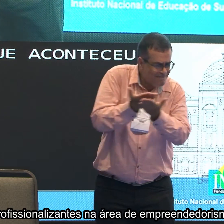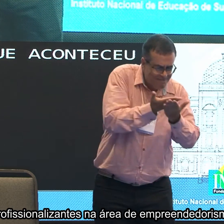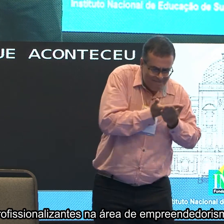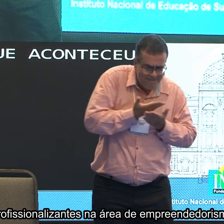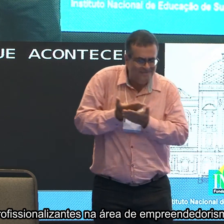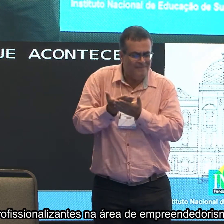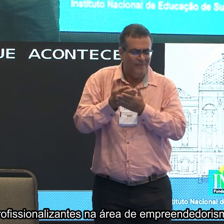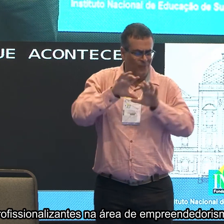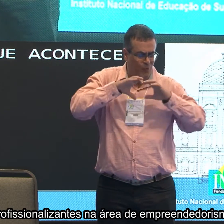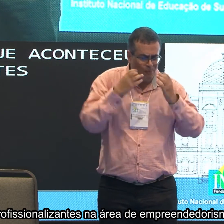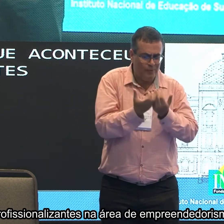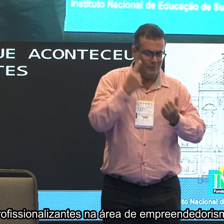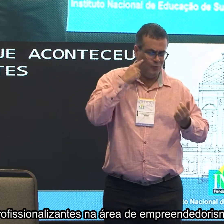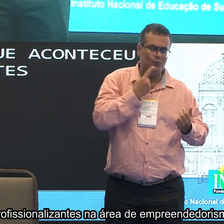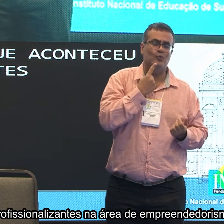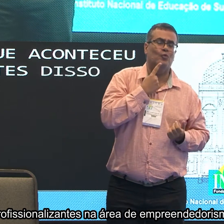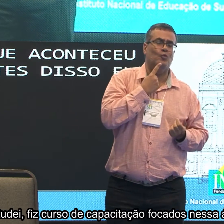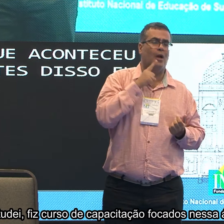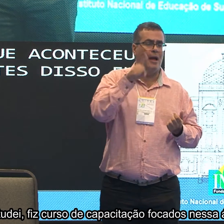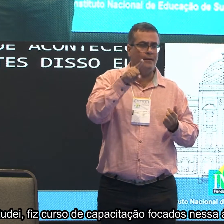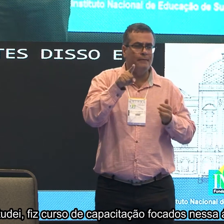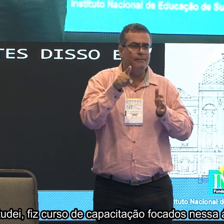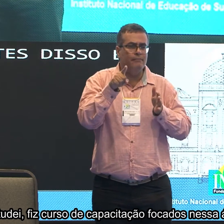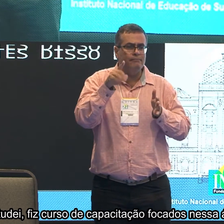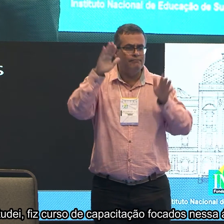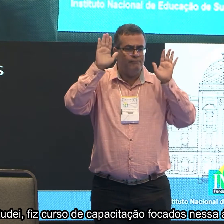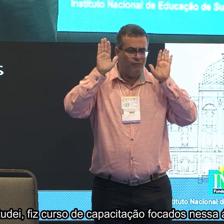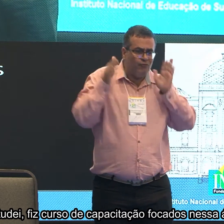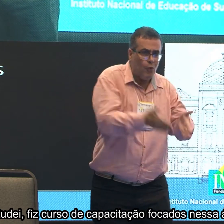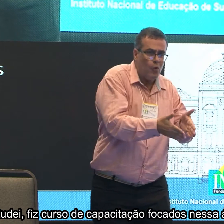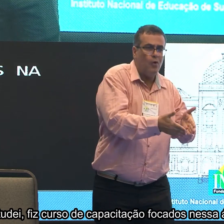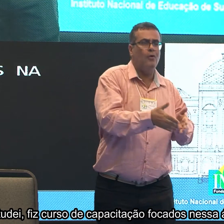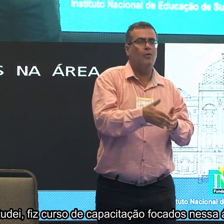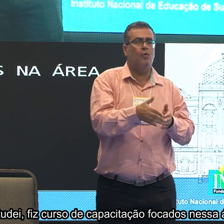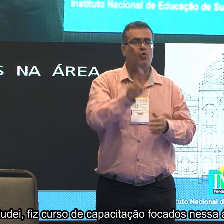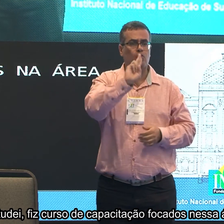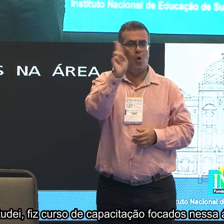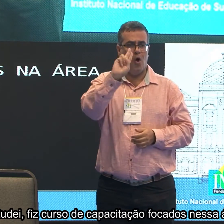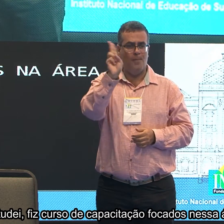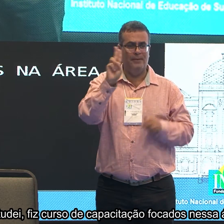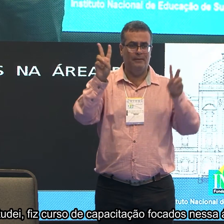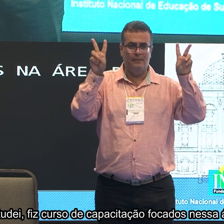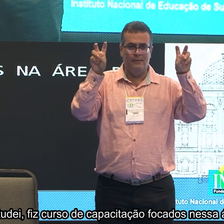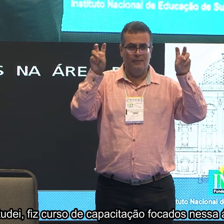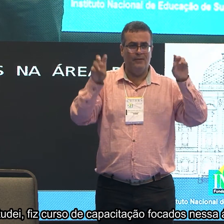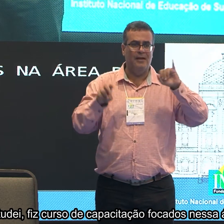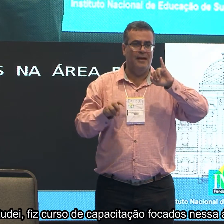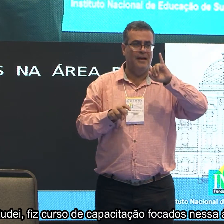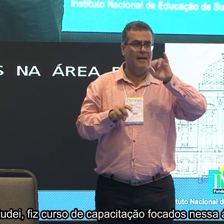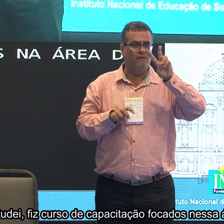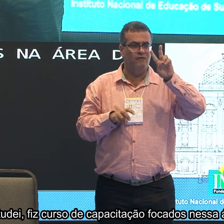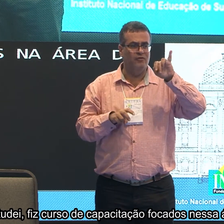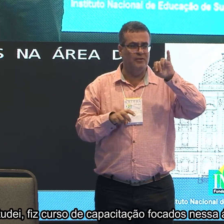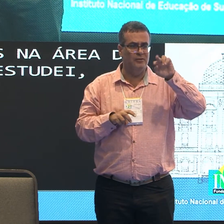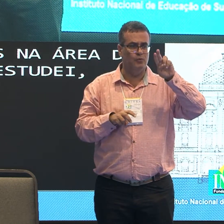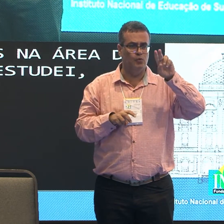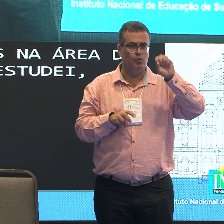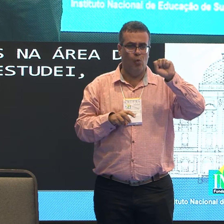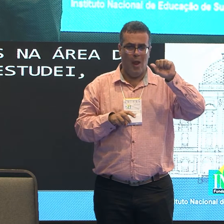na área de empreendedorismo, estudei, fiz cursos de capacitação focados nessa área.